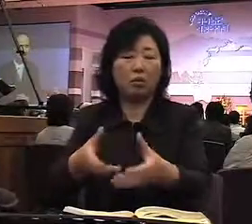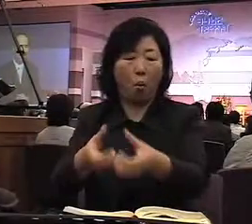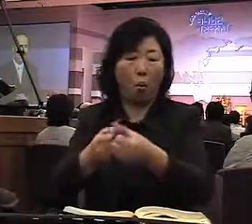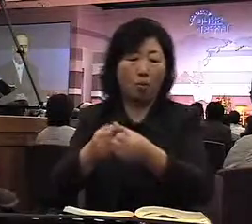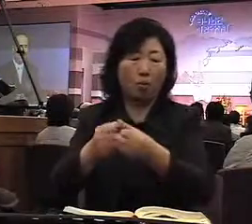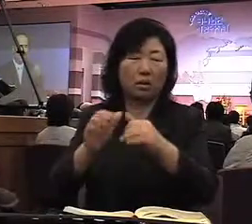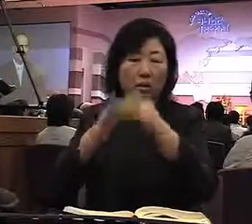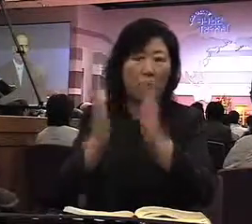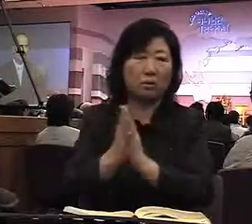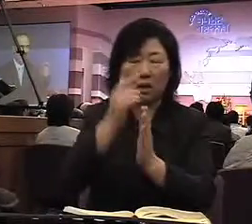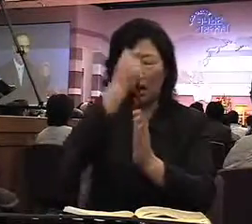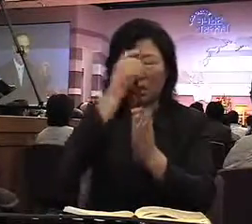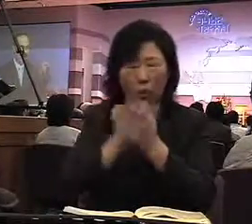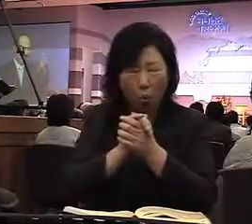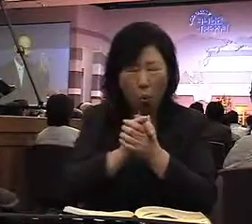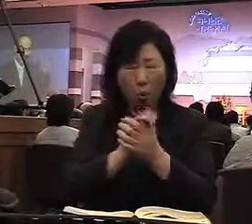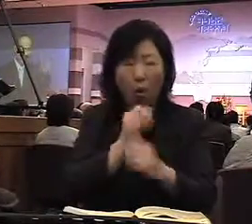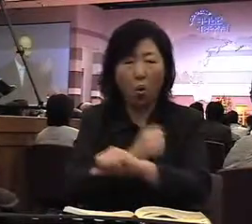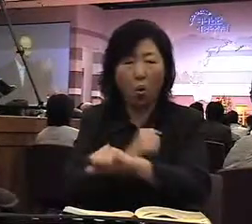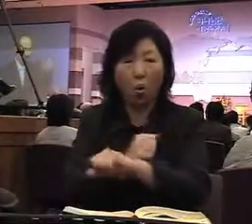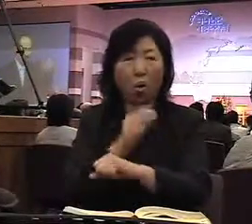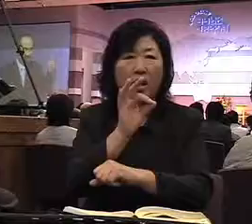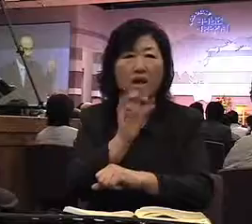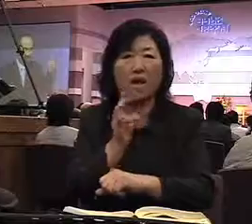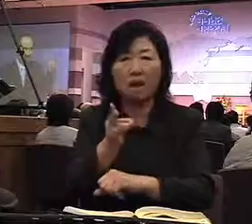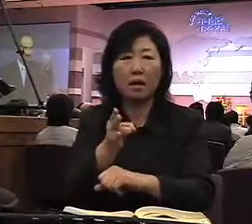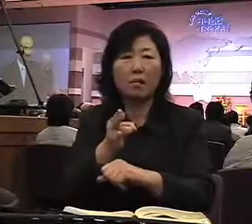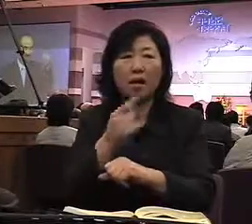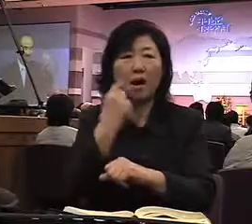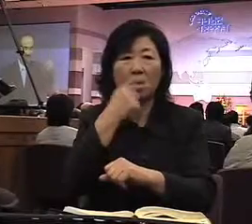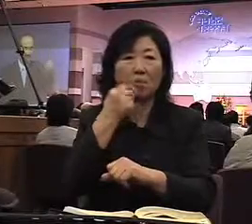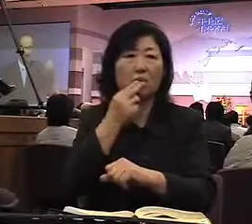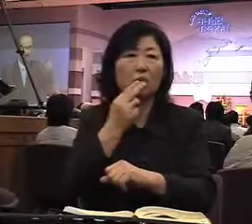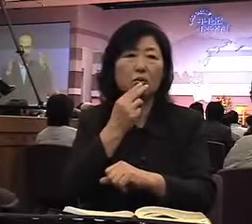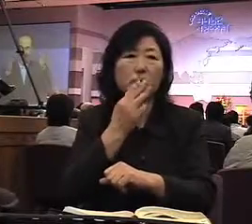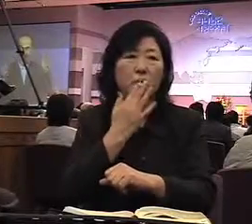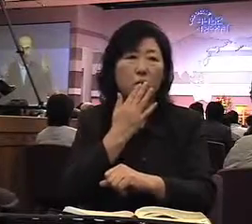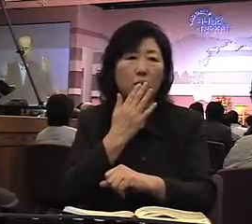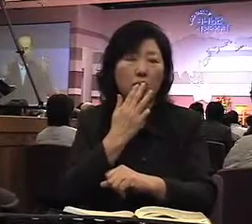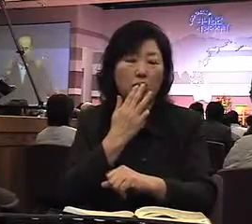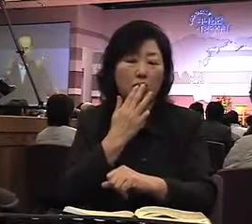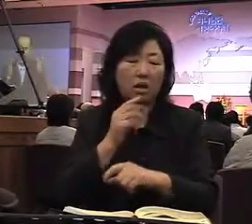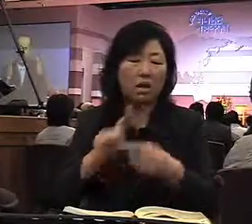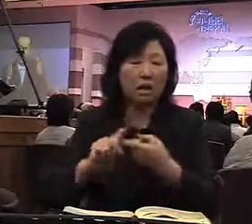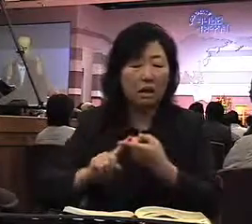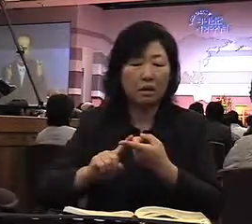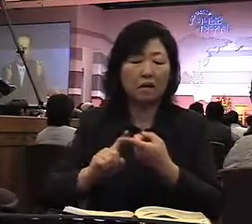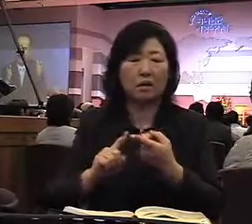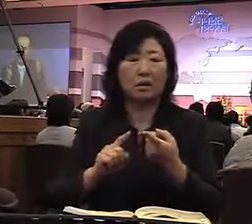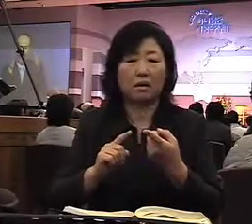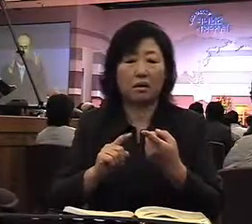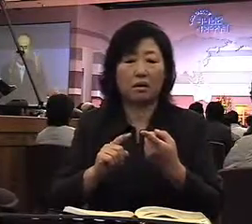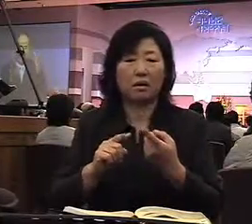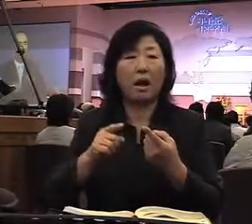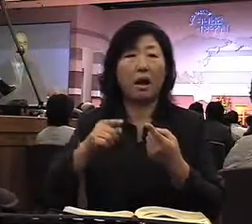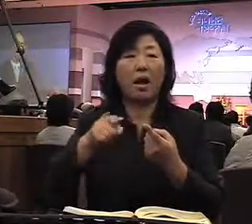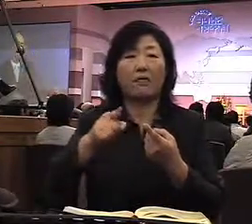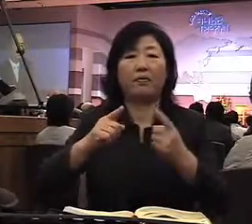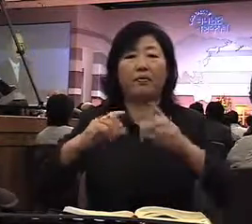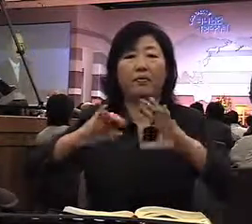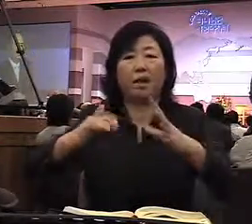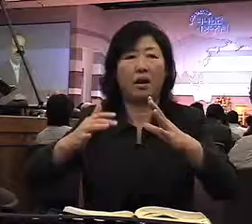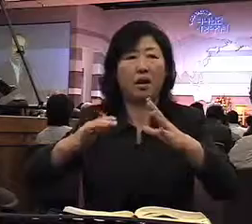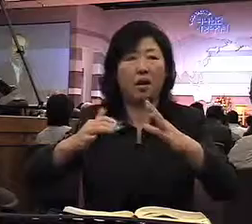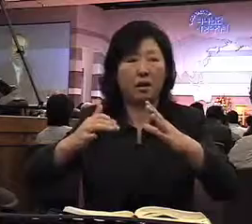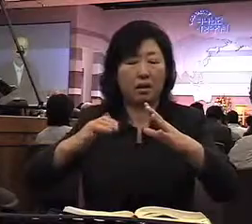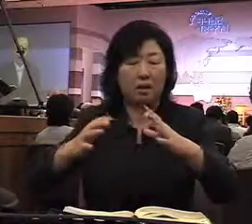거예요. 하나님은 예레미야의 입술에 손을 대시니 그 입술의 기도가 한 나라의 흥망성쇠가 그분의 입술에 있다 이